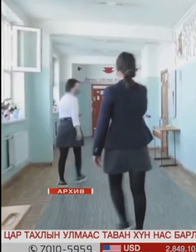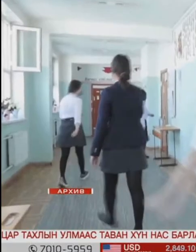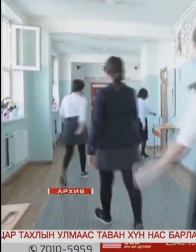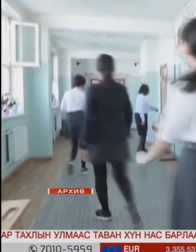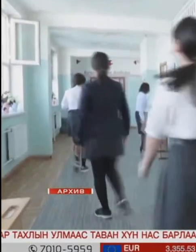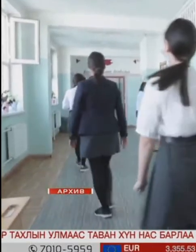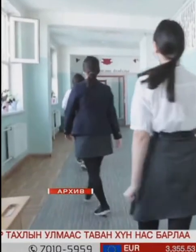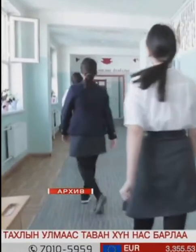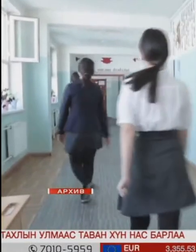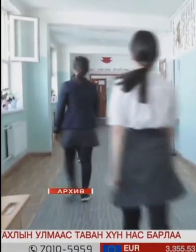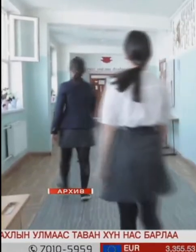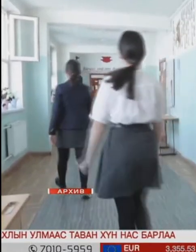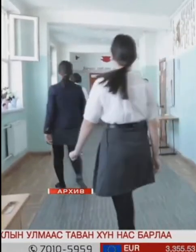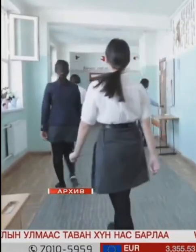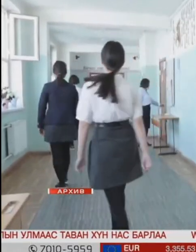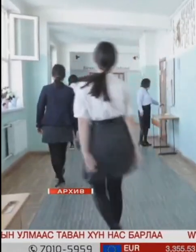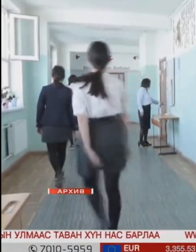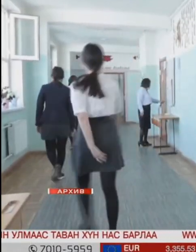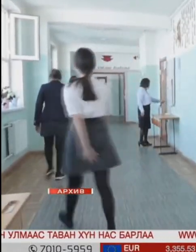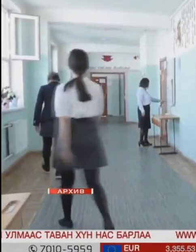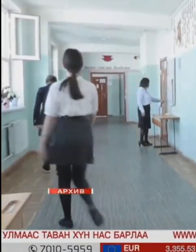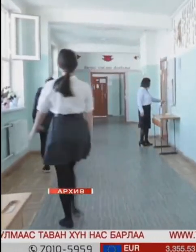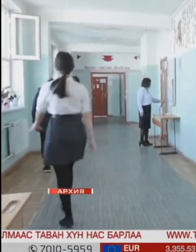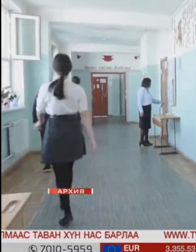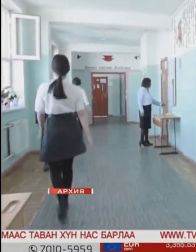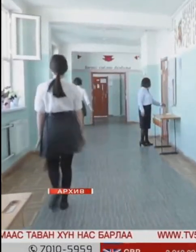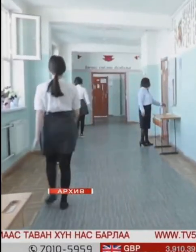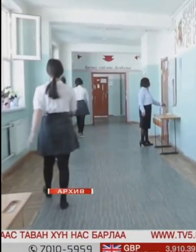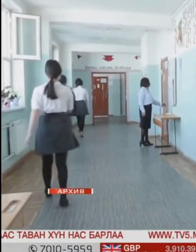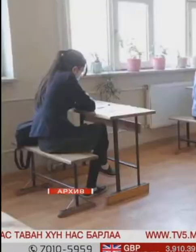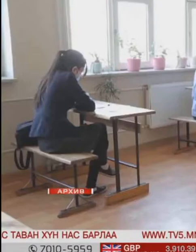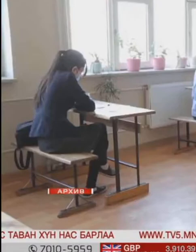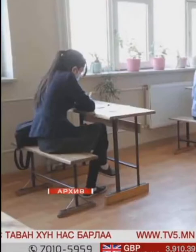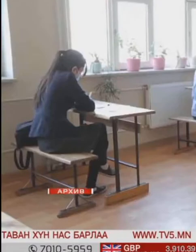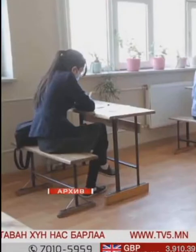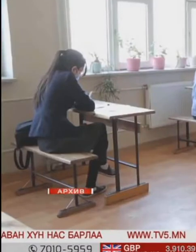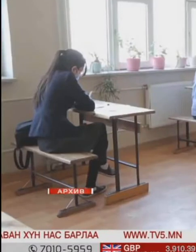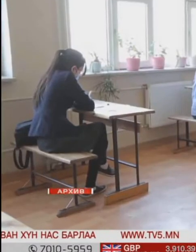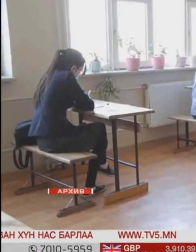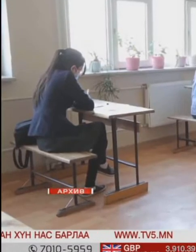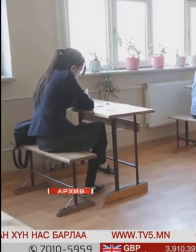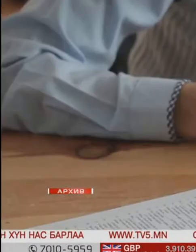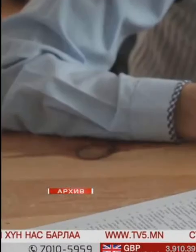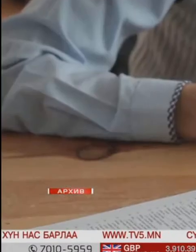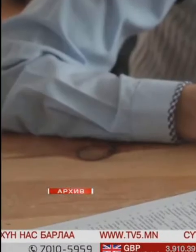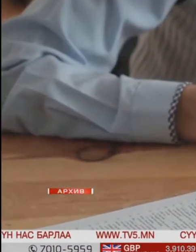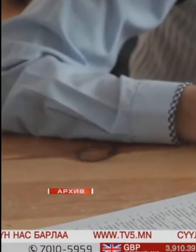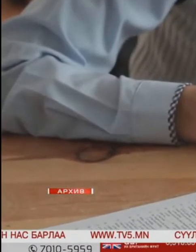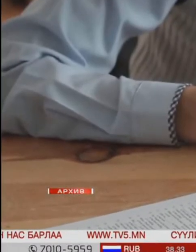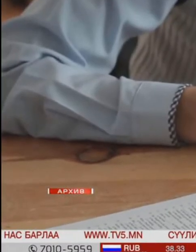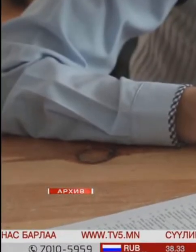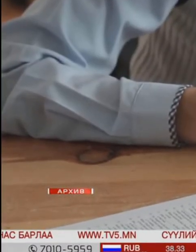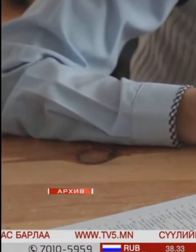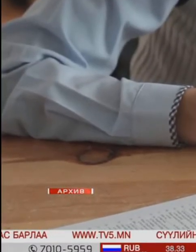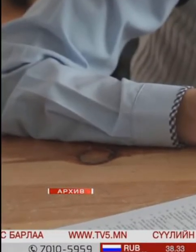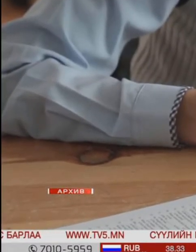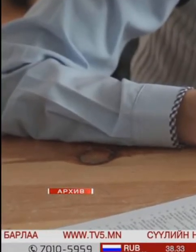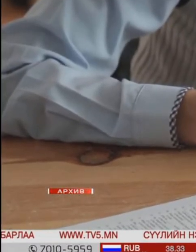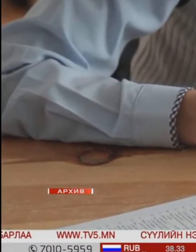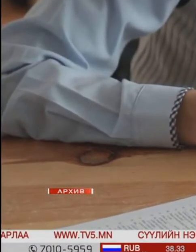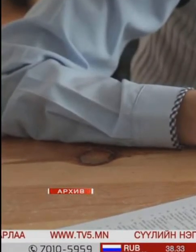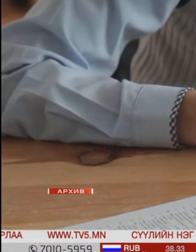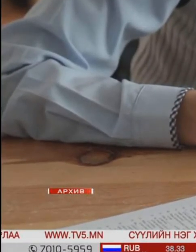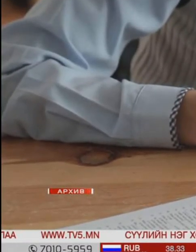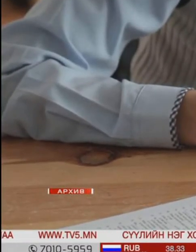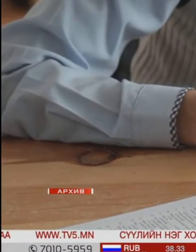дархлаажуулалтад хамруулах боломжтой гэж зарласнаас хойш манай улс сургуулийн насны хүүхдүүдэд дархлаажуулалтад хамруулж эхлэх гэж байна. За улсын хэмжээнд өнөөдрийн